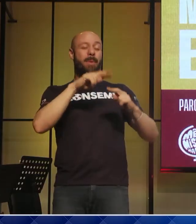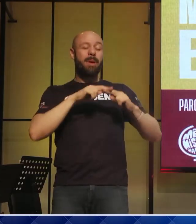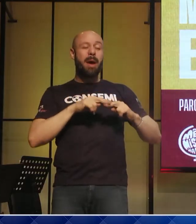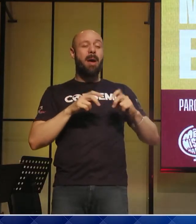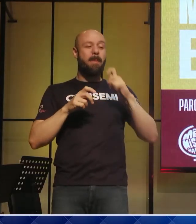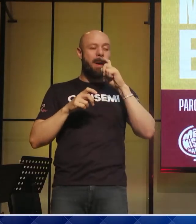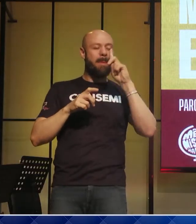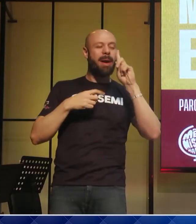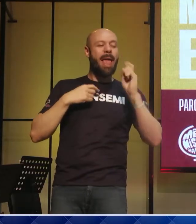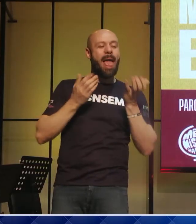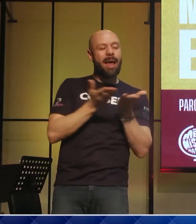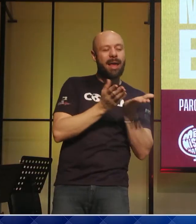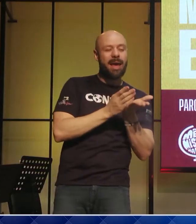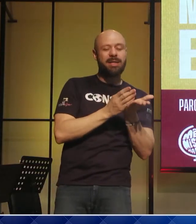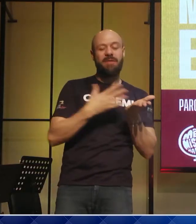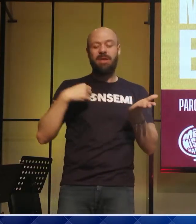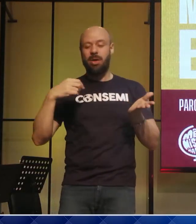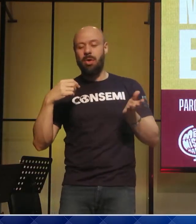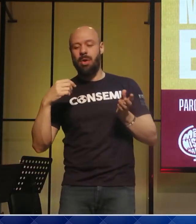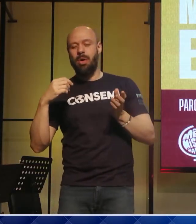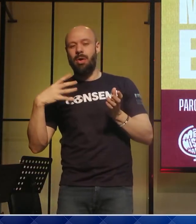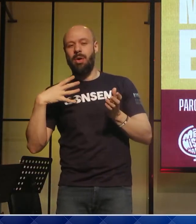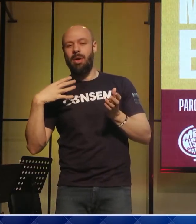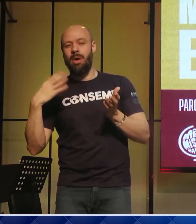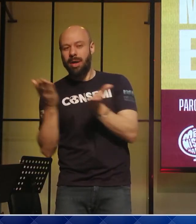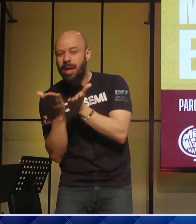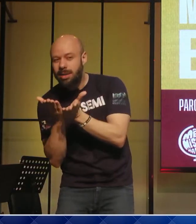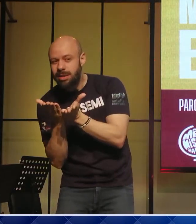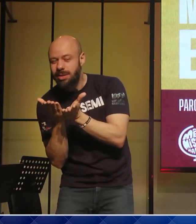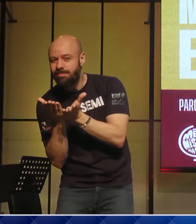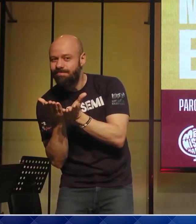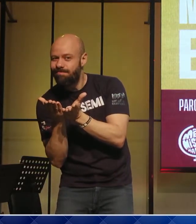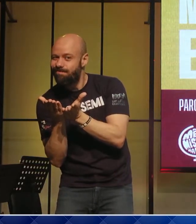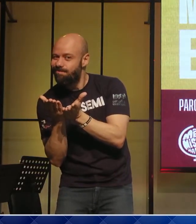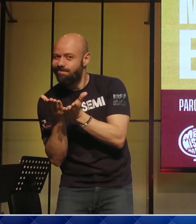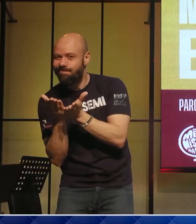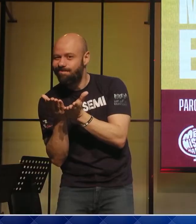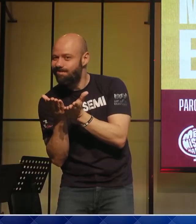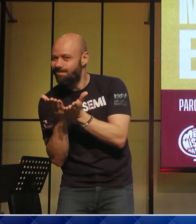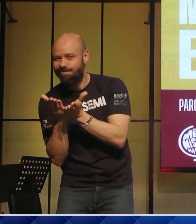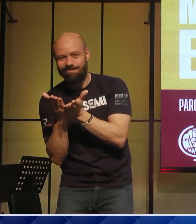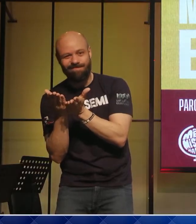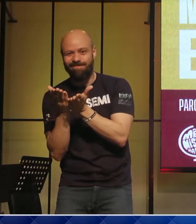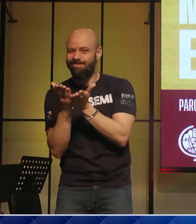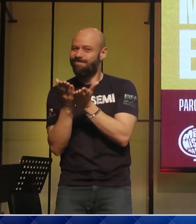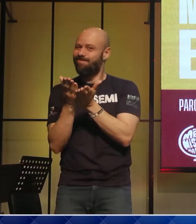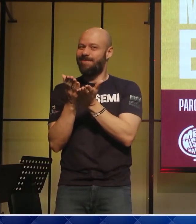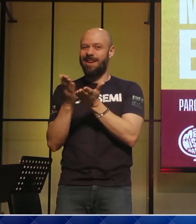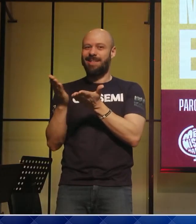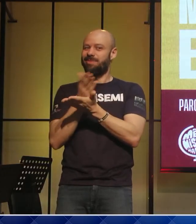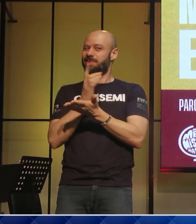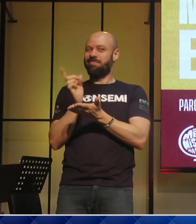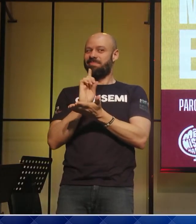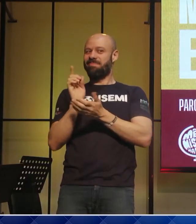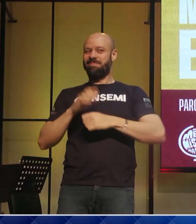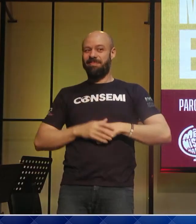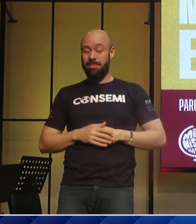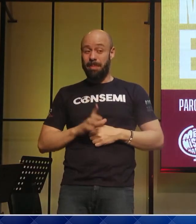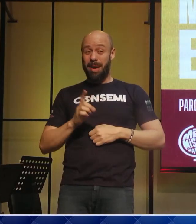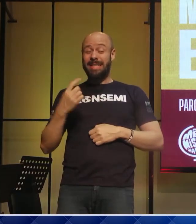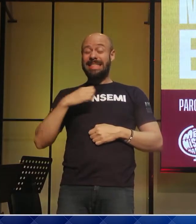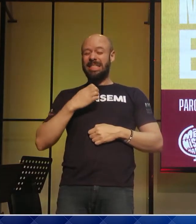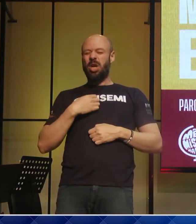mundo afora também, eu creio que eu chego a milhares de igrejas. E eu ando com gente, porque o meu dom é